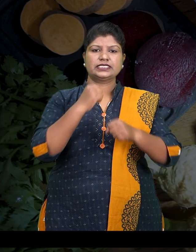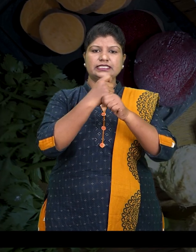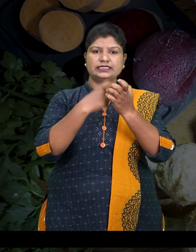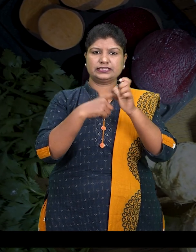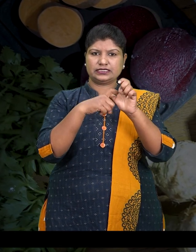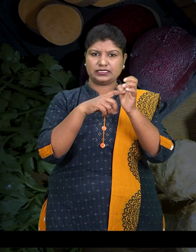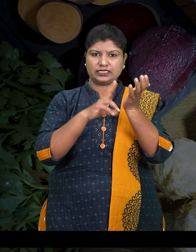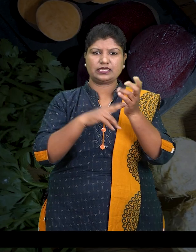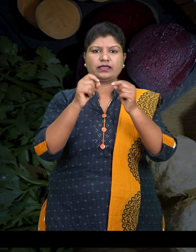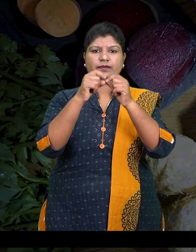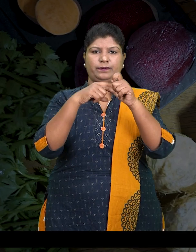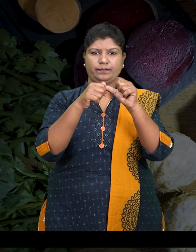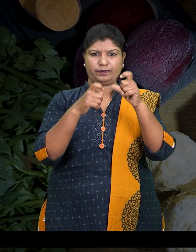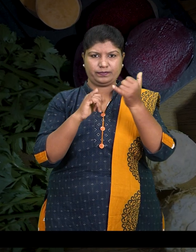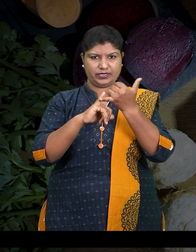हरी फलियां,